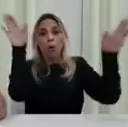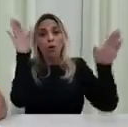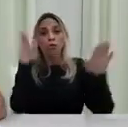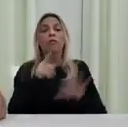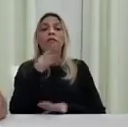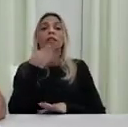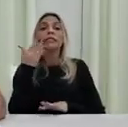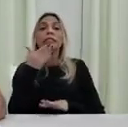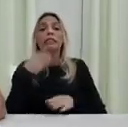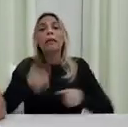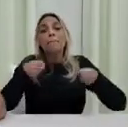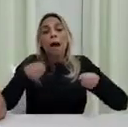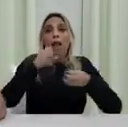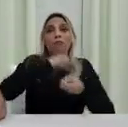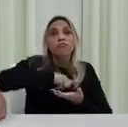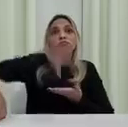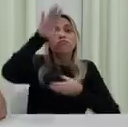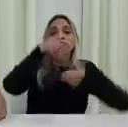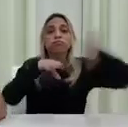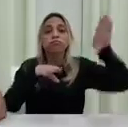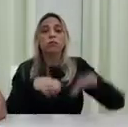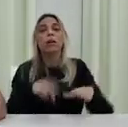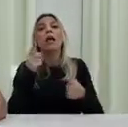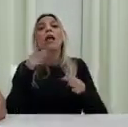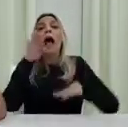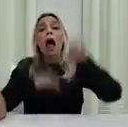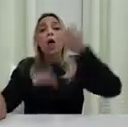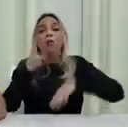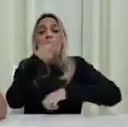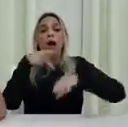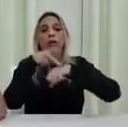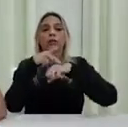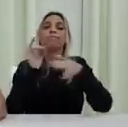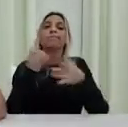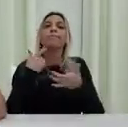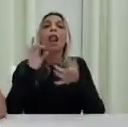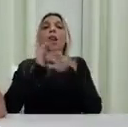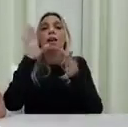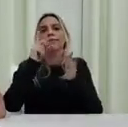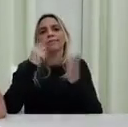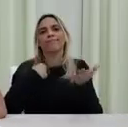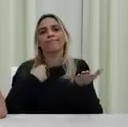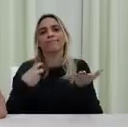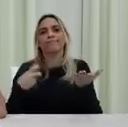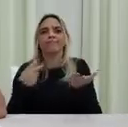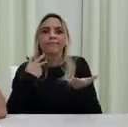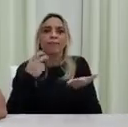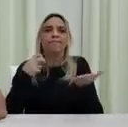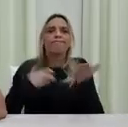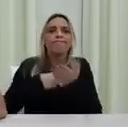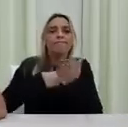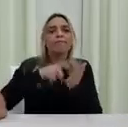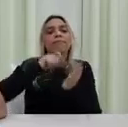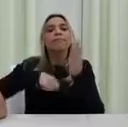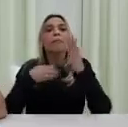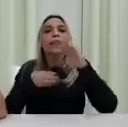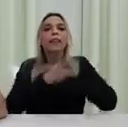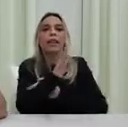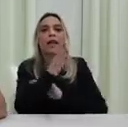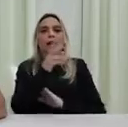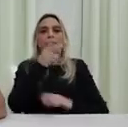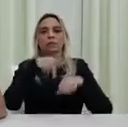o despacho de bagagens, e em alguns países é dispensado o visto. Está explicado?